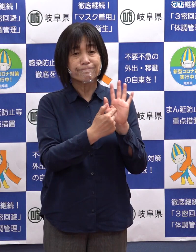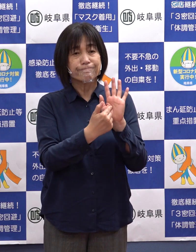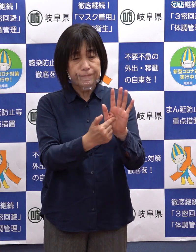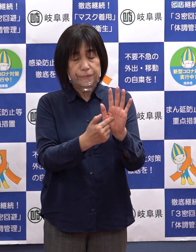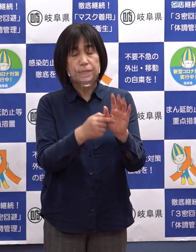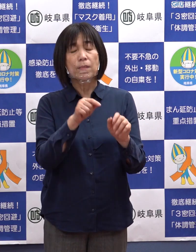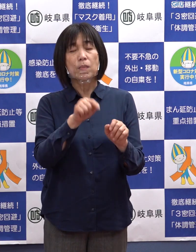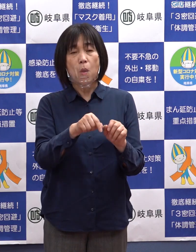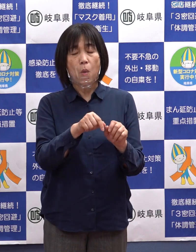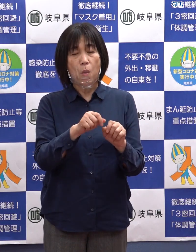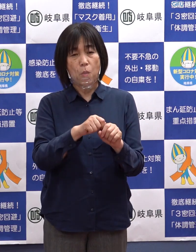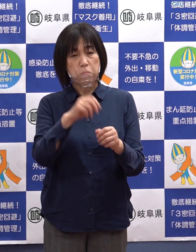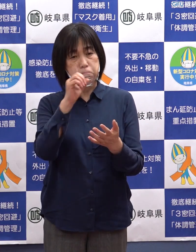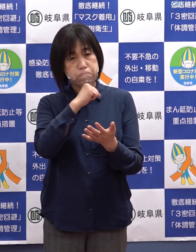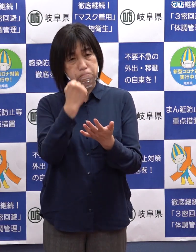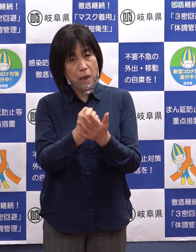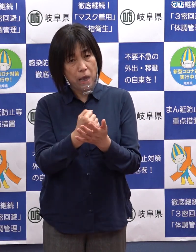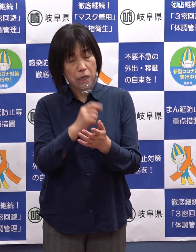それから、